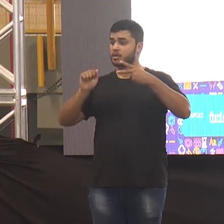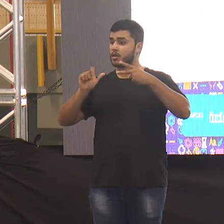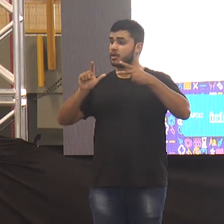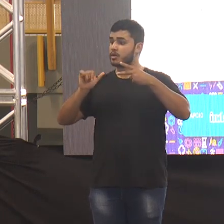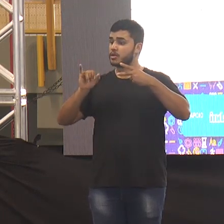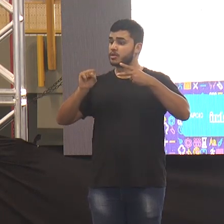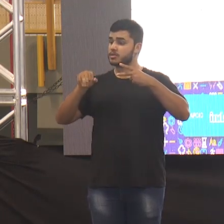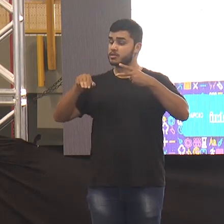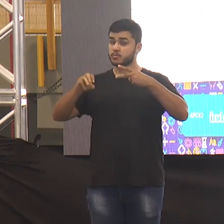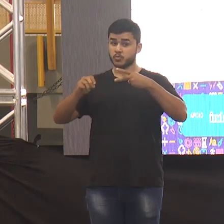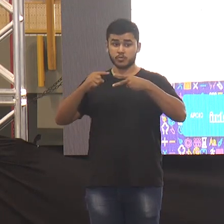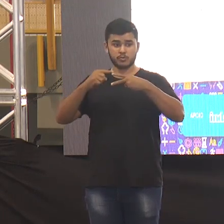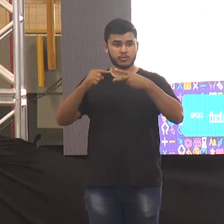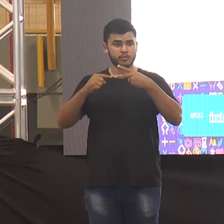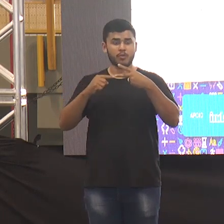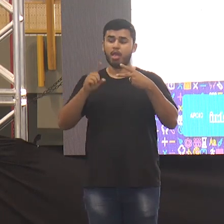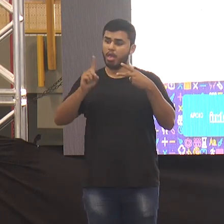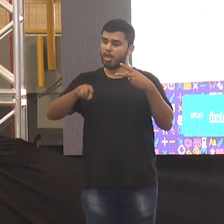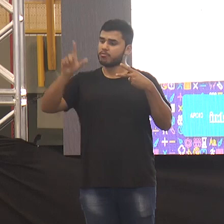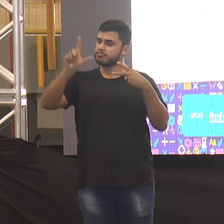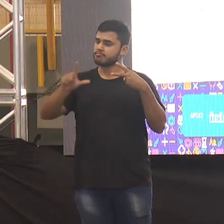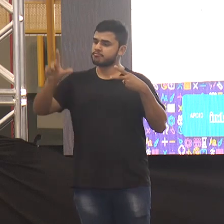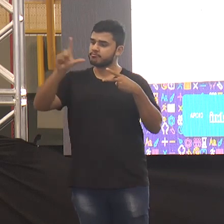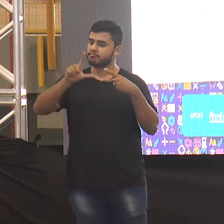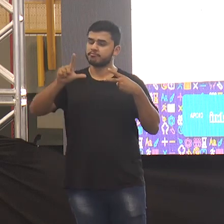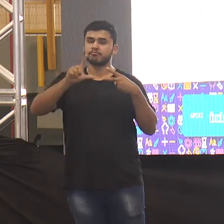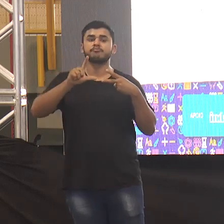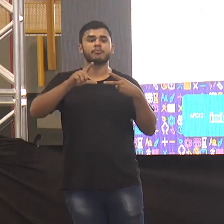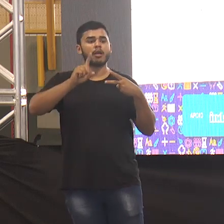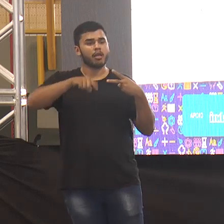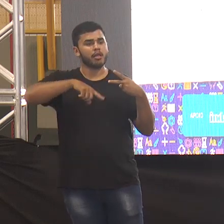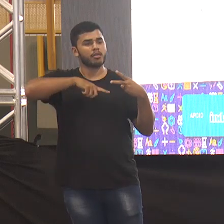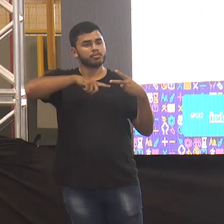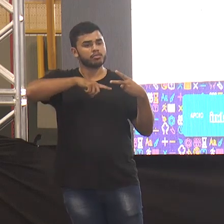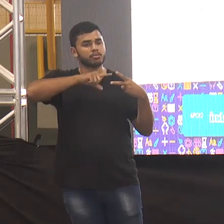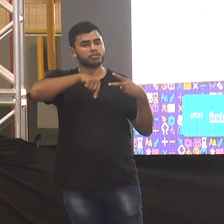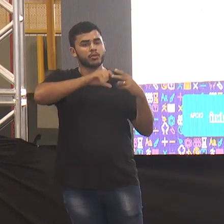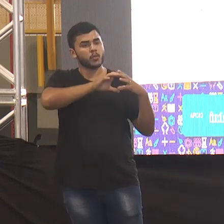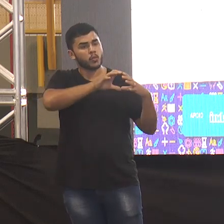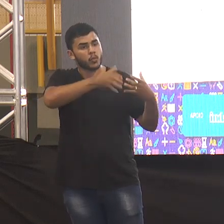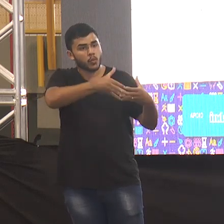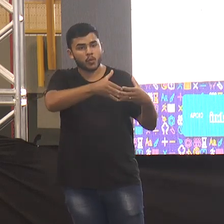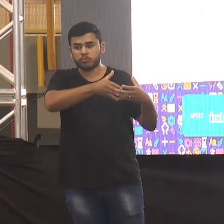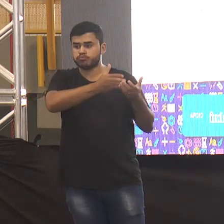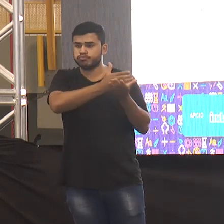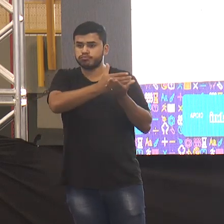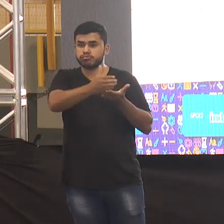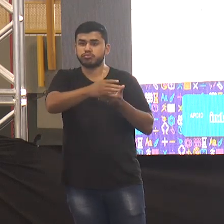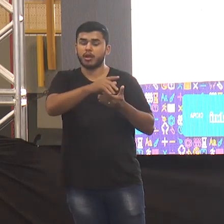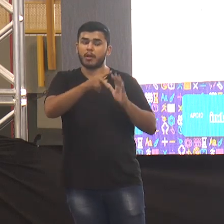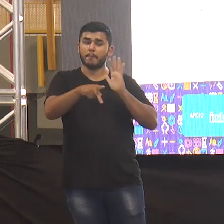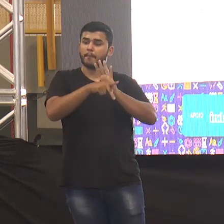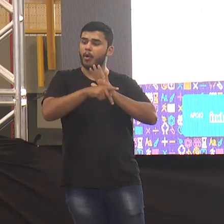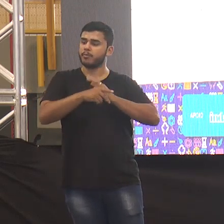literárias, eles são uma espécie de estado de espírito.